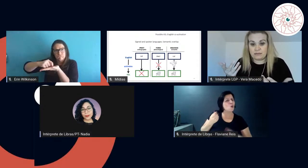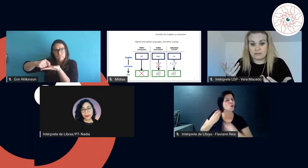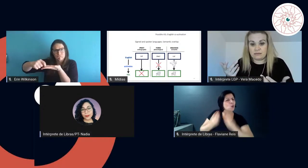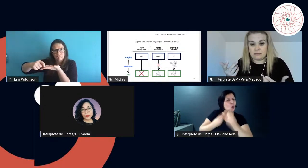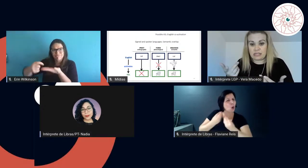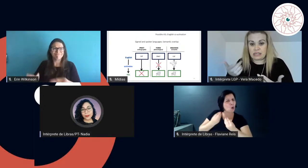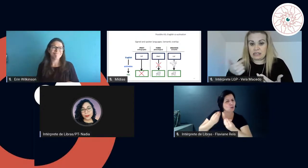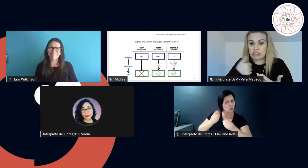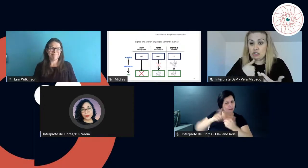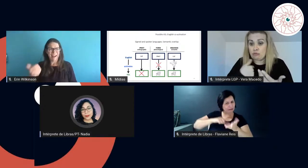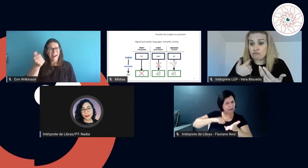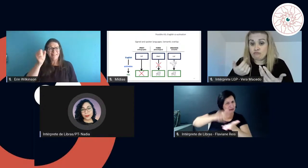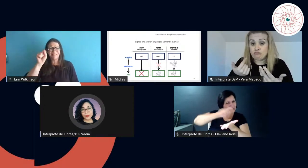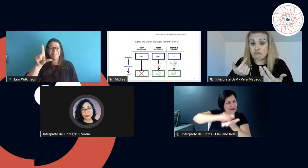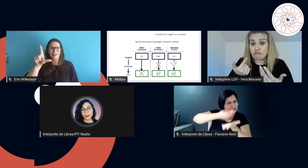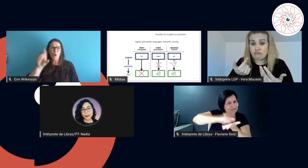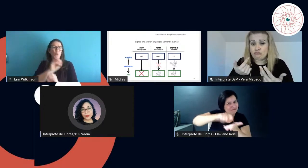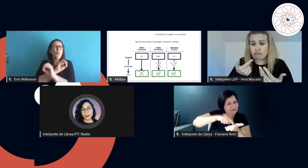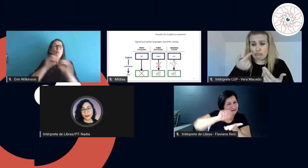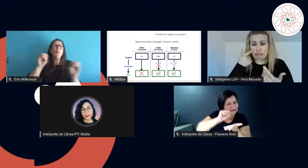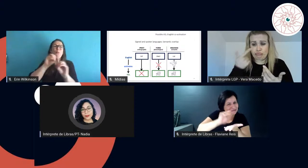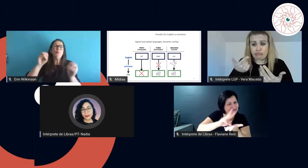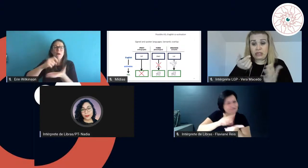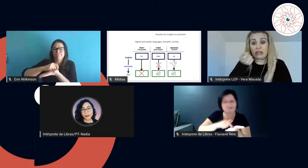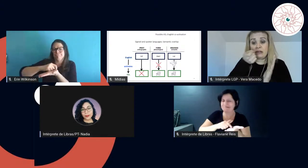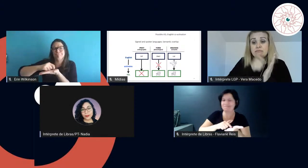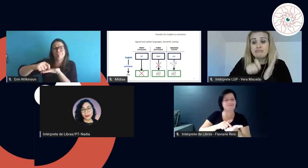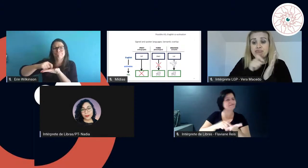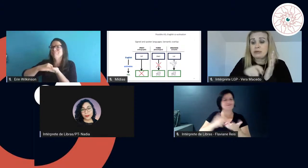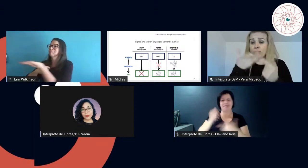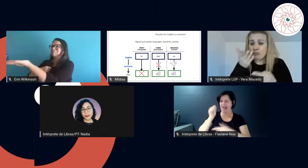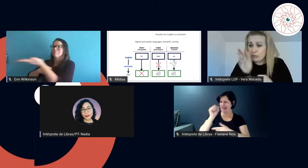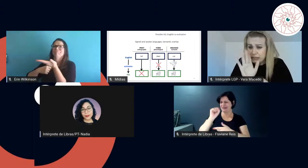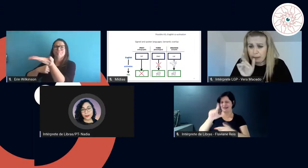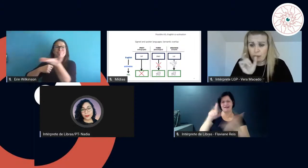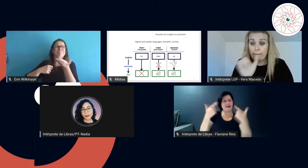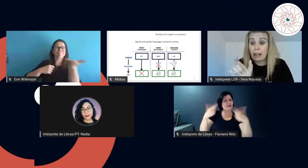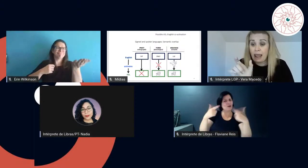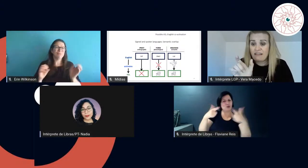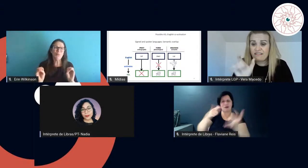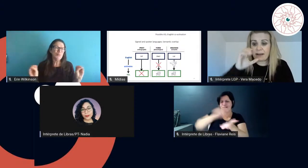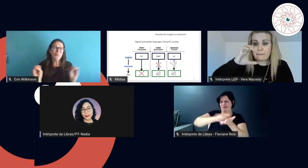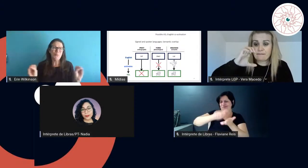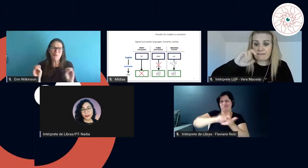surda e me deparo com o termo